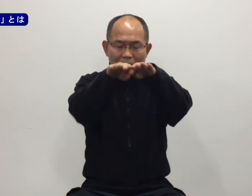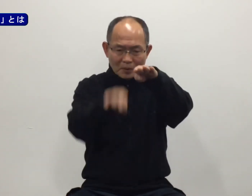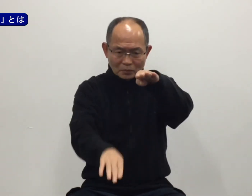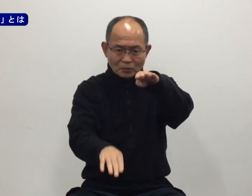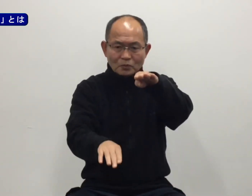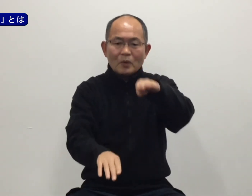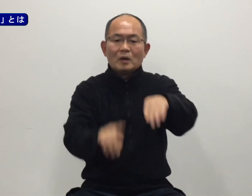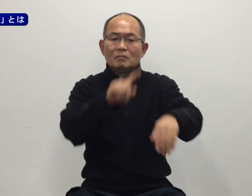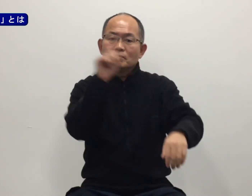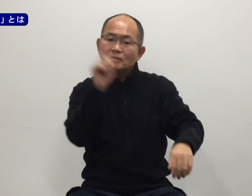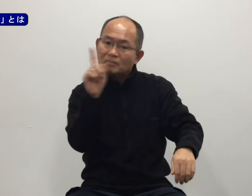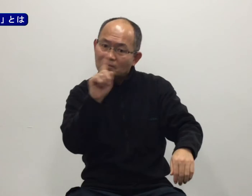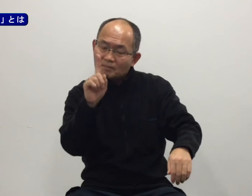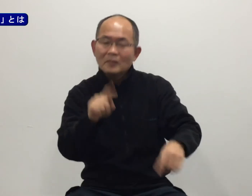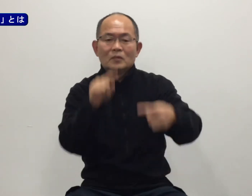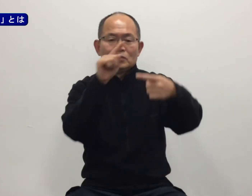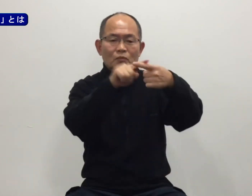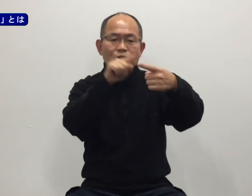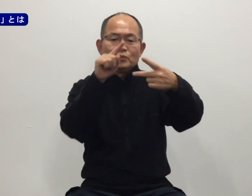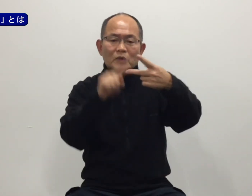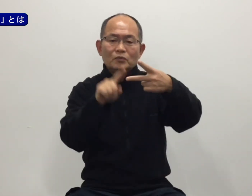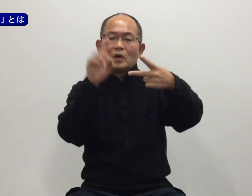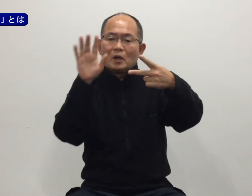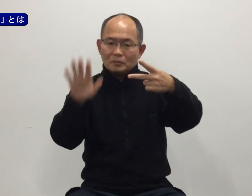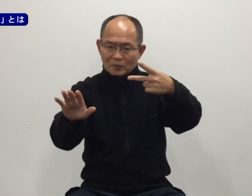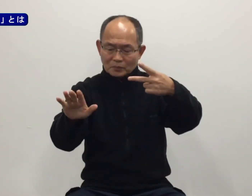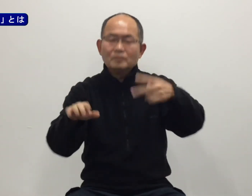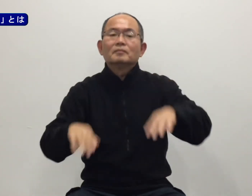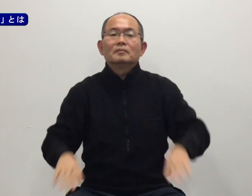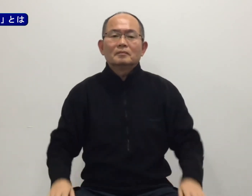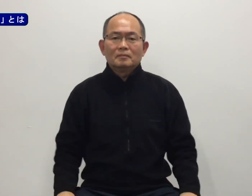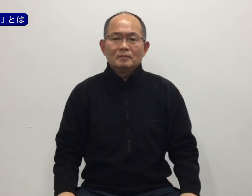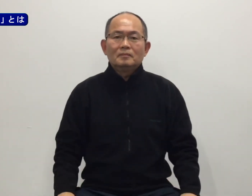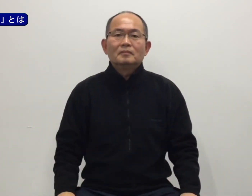差別とは次の2つのことを指します